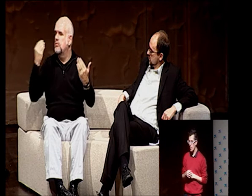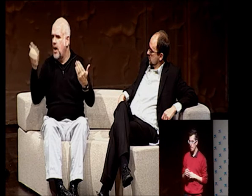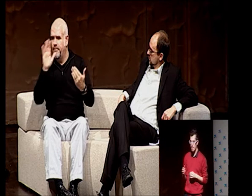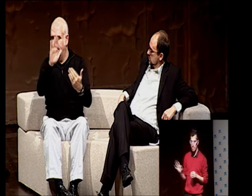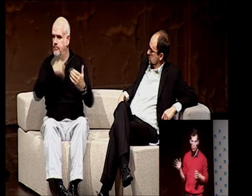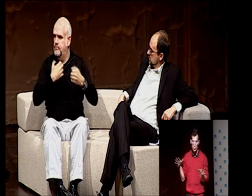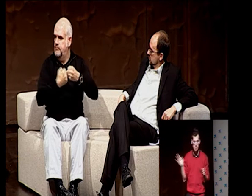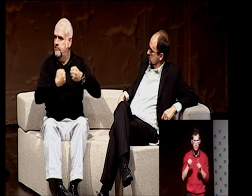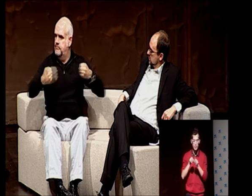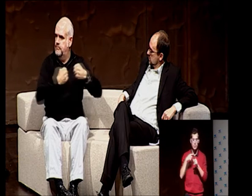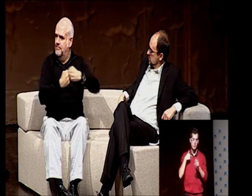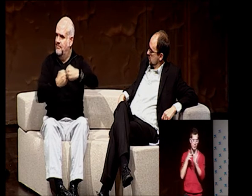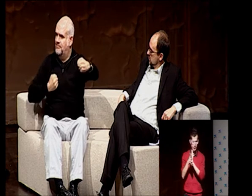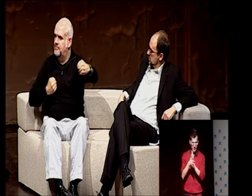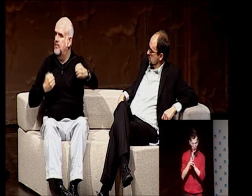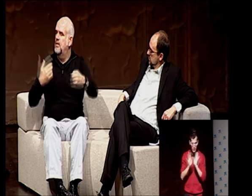mundo